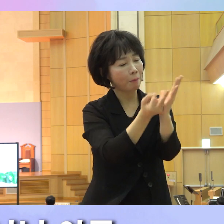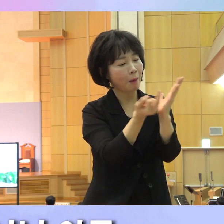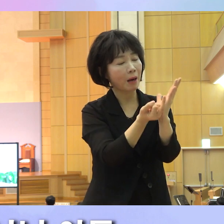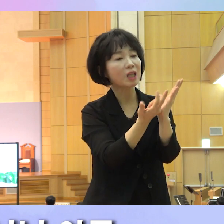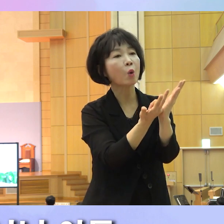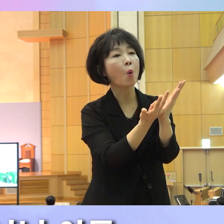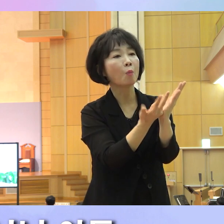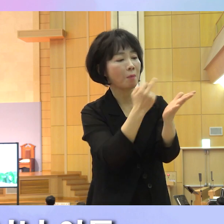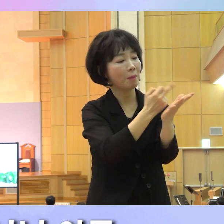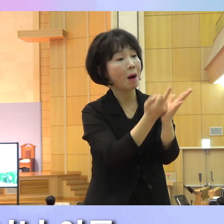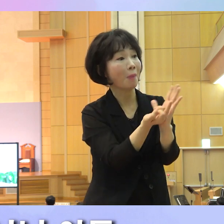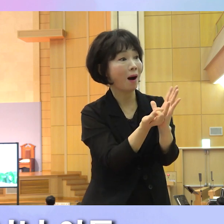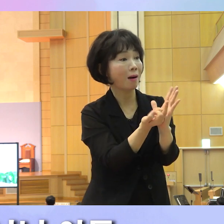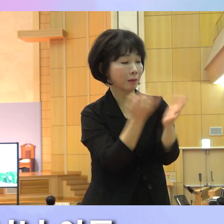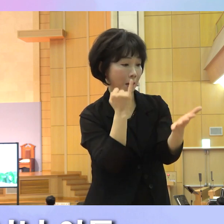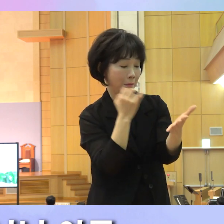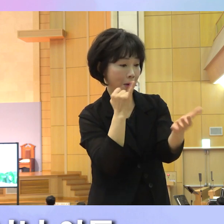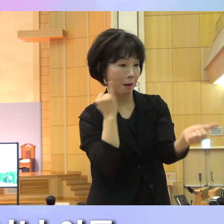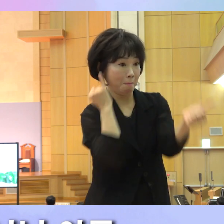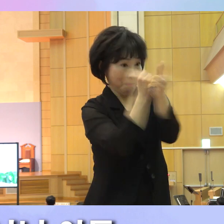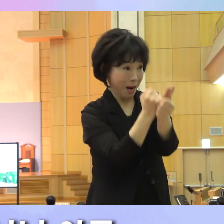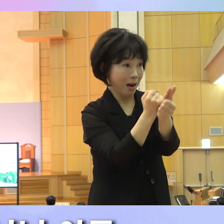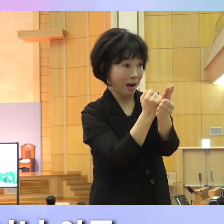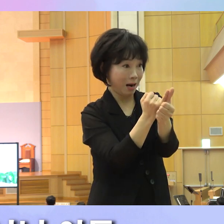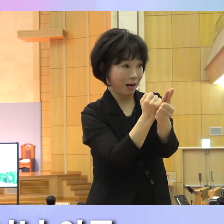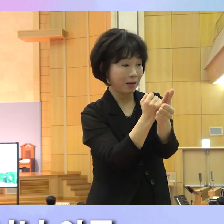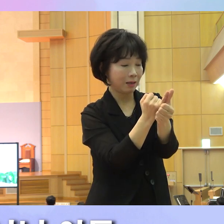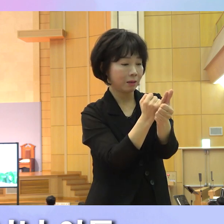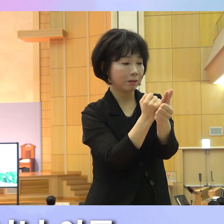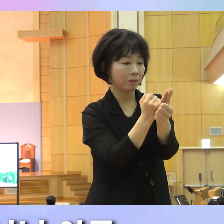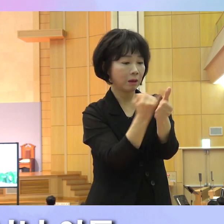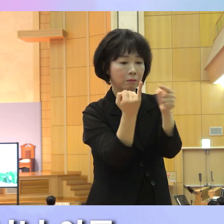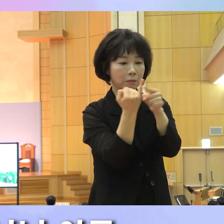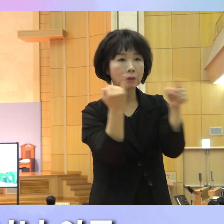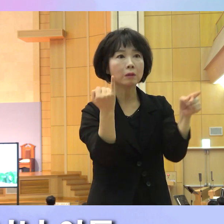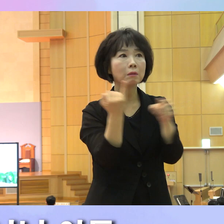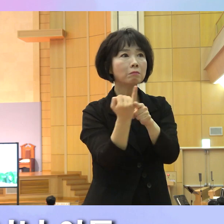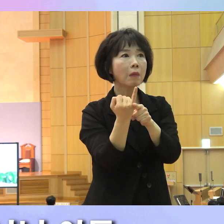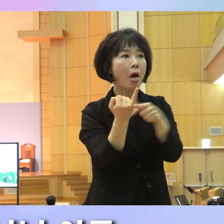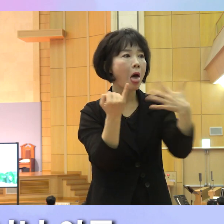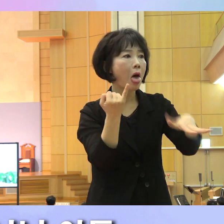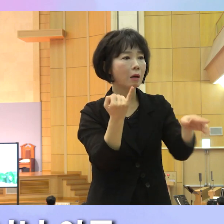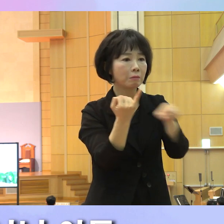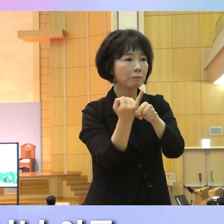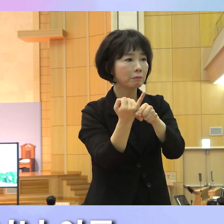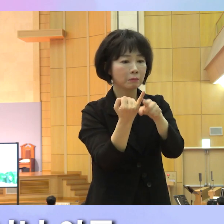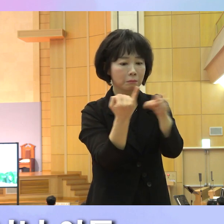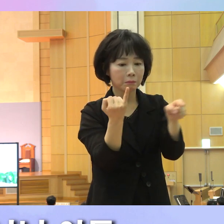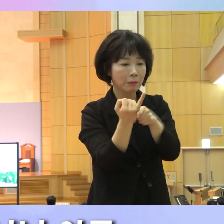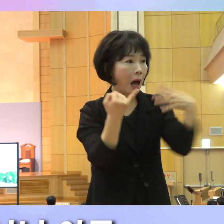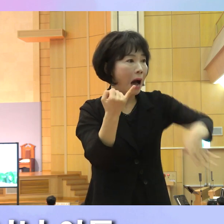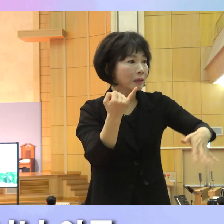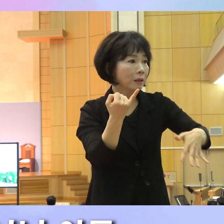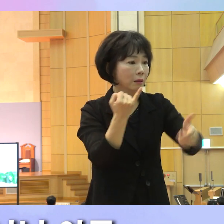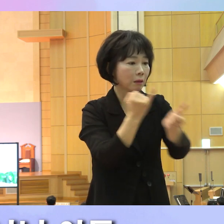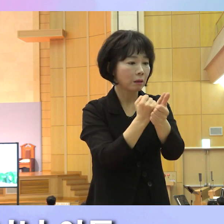아이를 잉태하기도 전에 그 남편이 세상을 떠났어요. 그러면